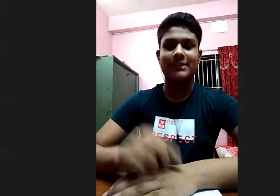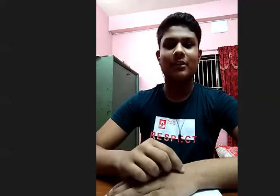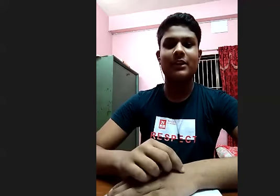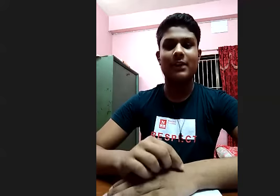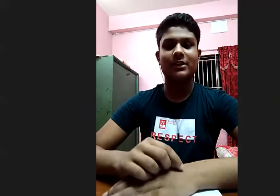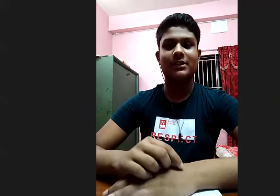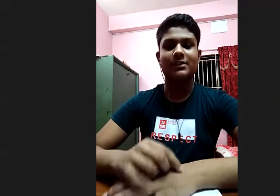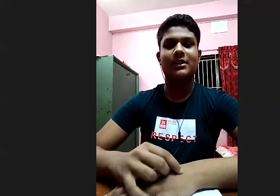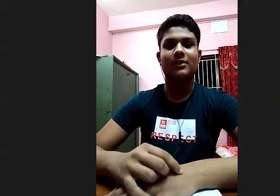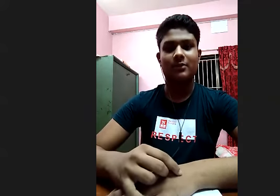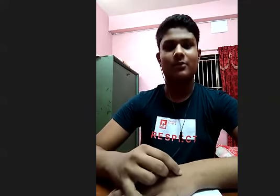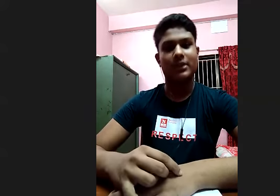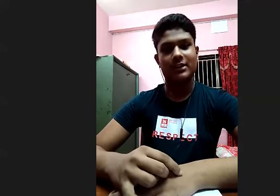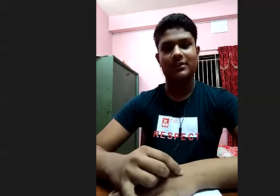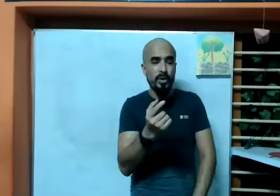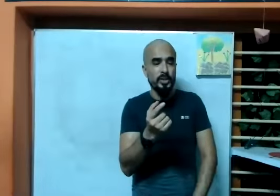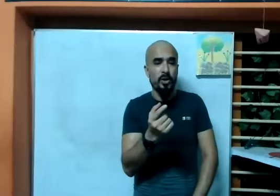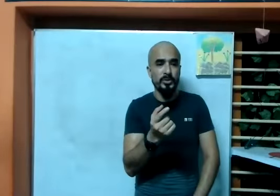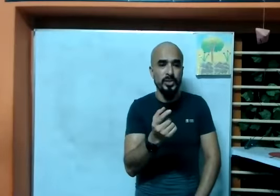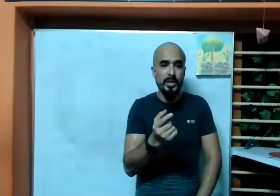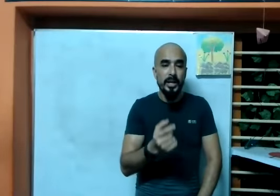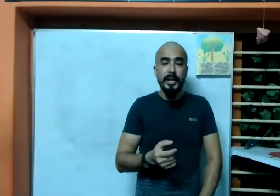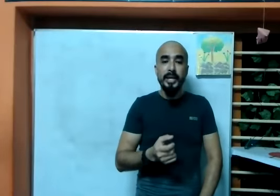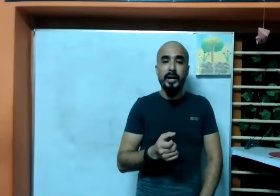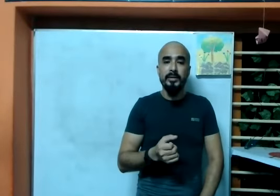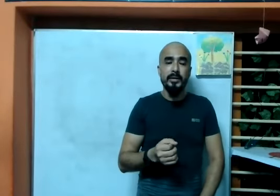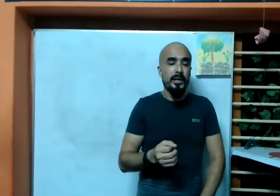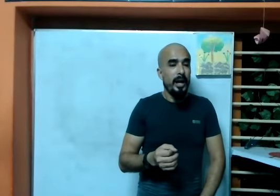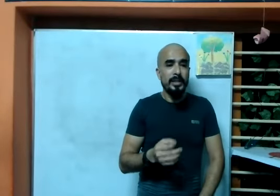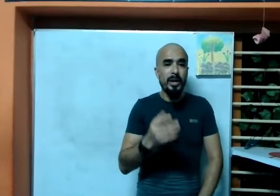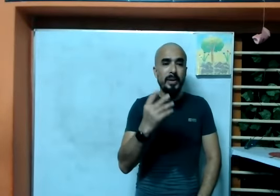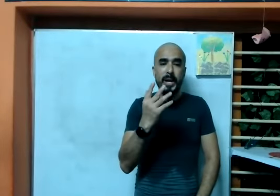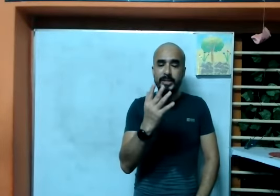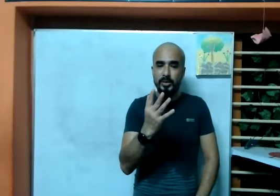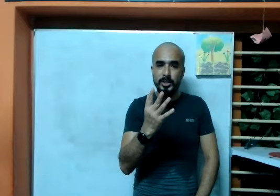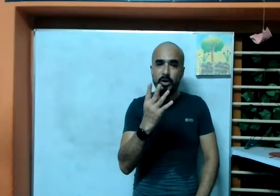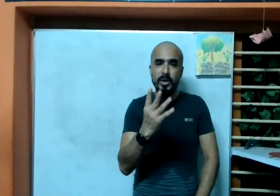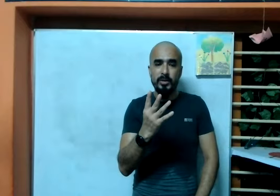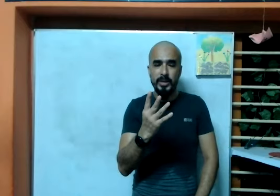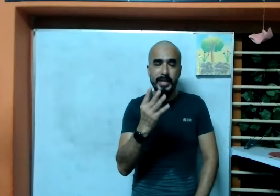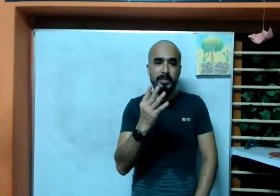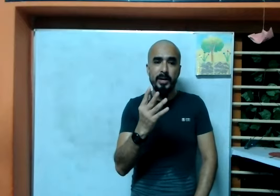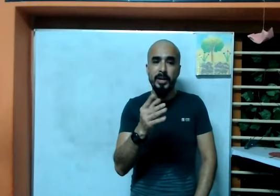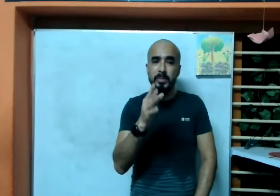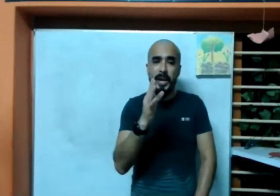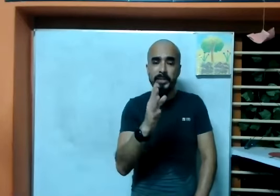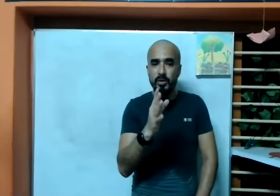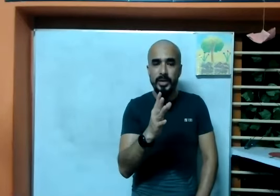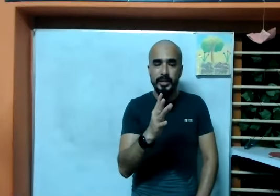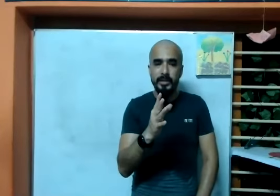যদি প্র্যাকটিস না করি তাহলে কঠিন কঠিন আর কঠিন করে সহজ না। না, আর তাহলে আমরা প্র্যাকটিস করি, আমি প্র্যাকটিস করি না,